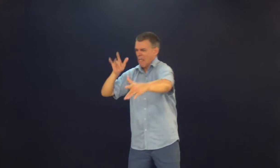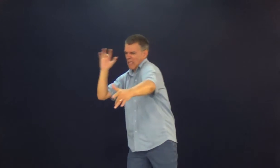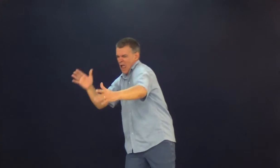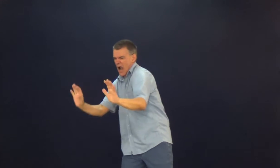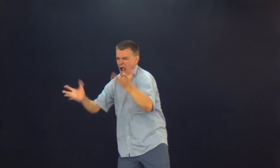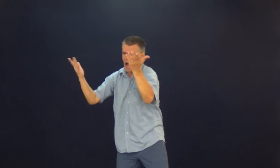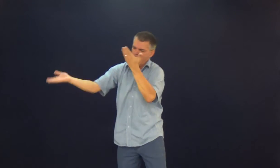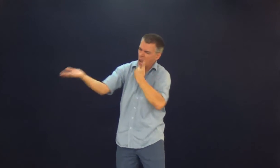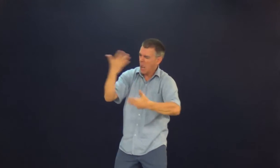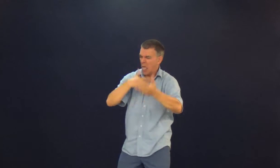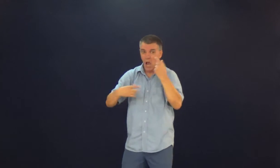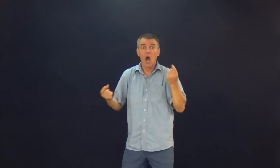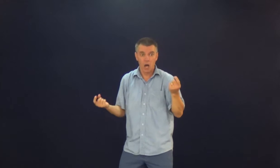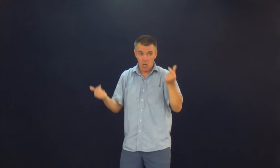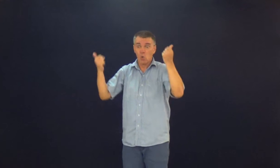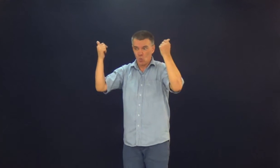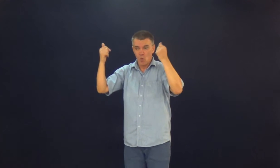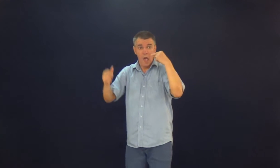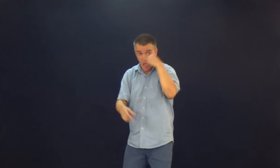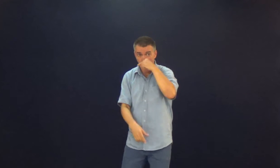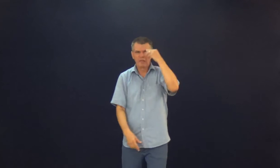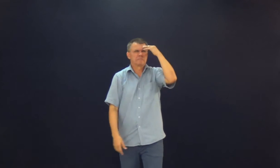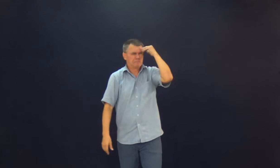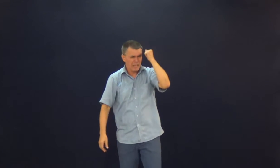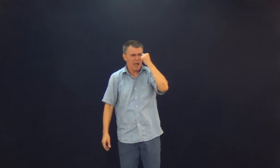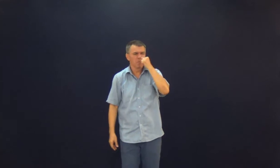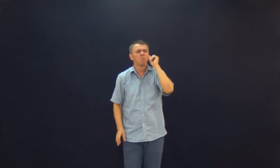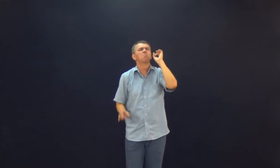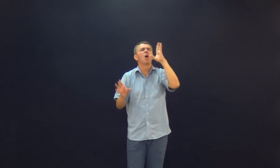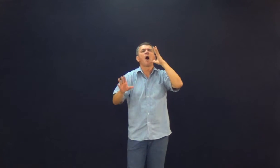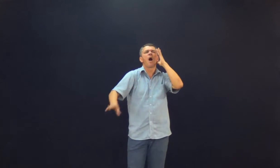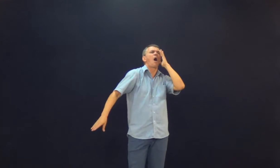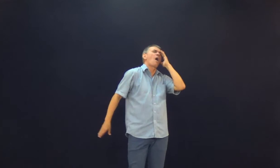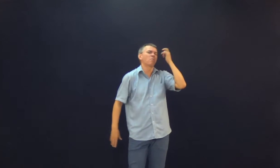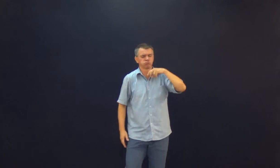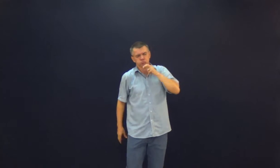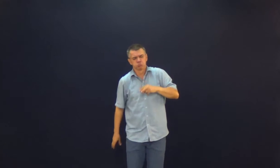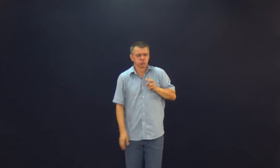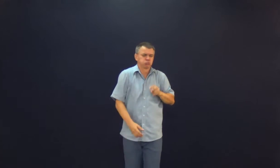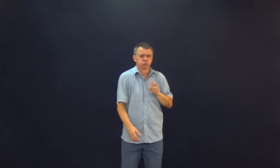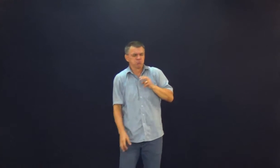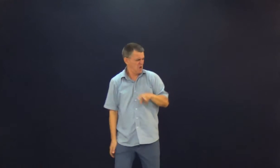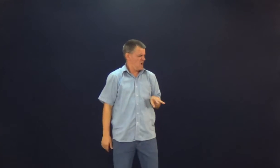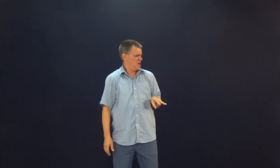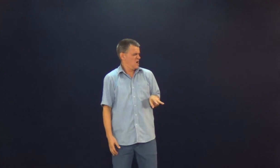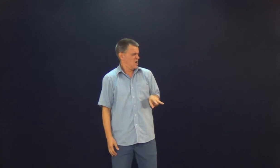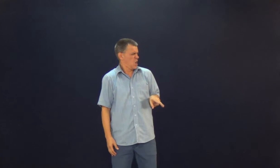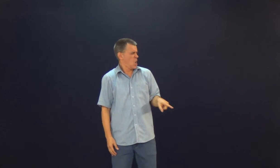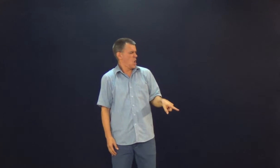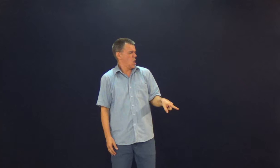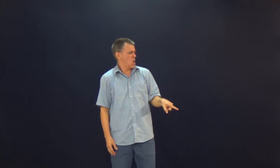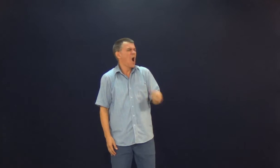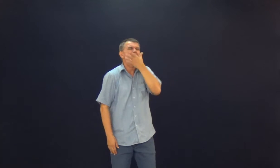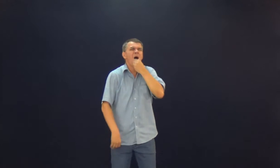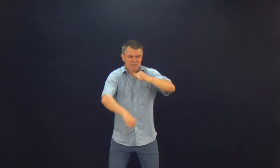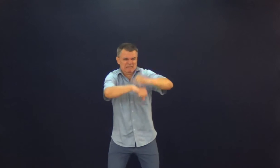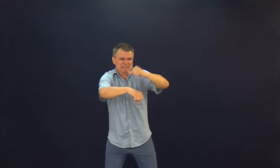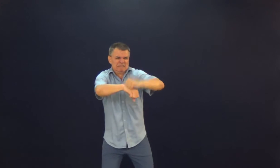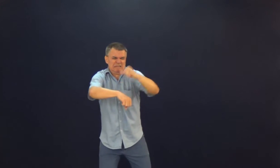né t come lança também tudo aquilo é restava aí todos os dias ele vinha